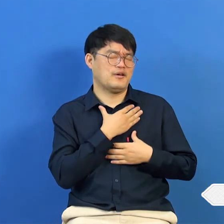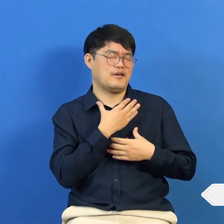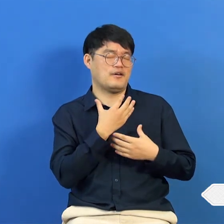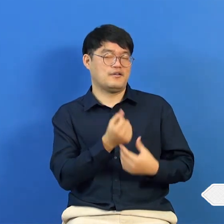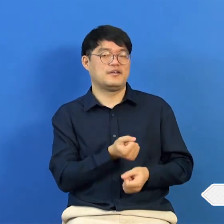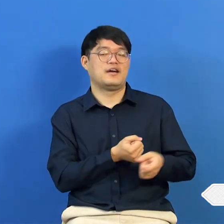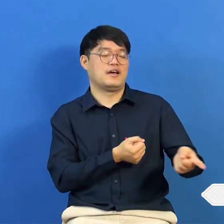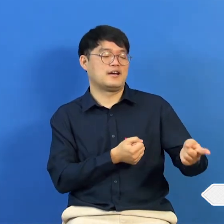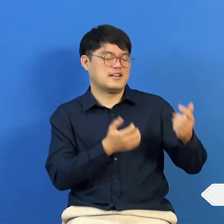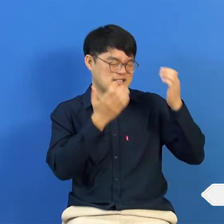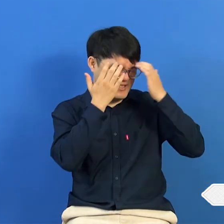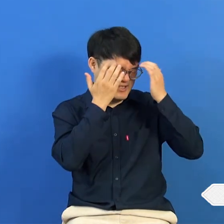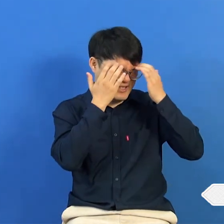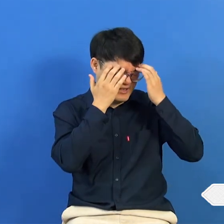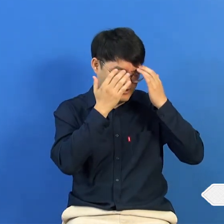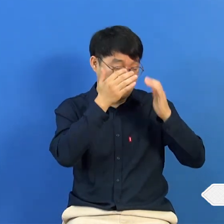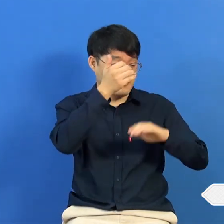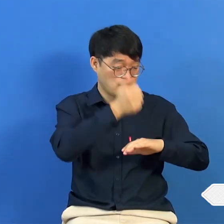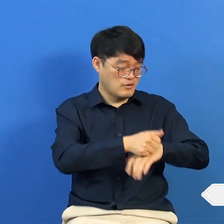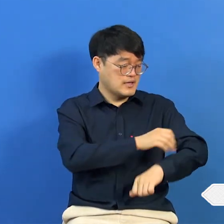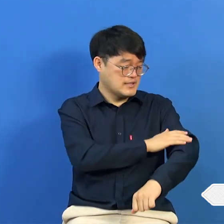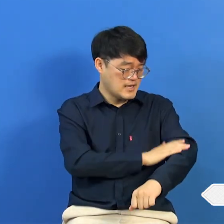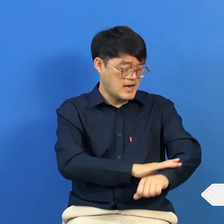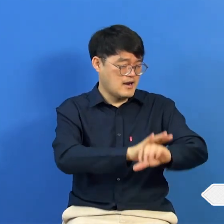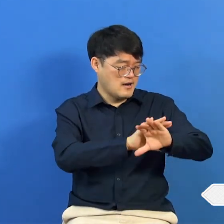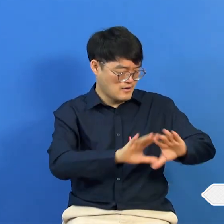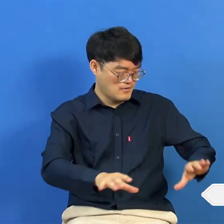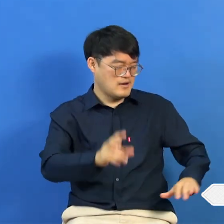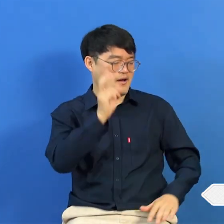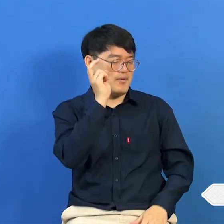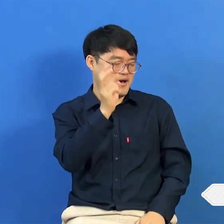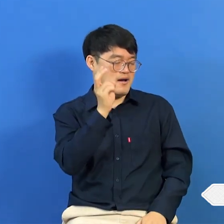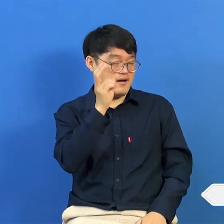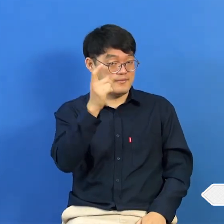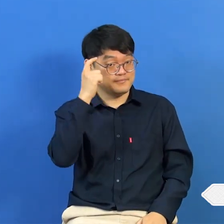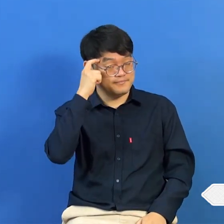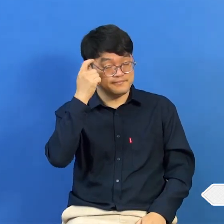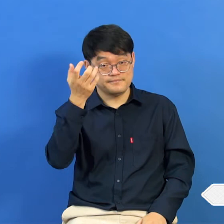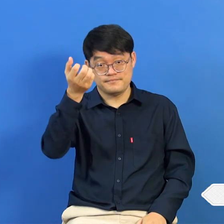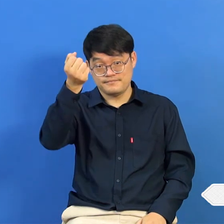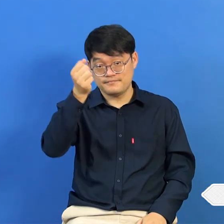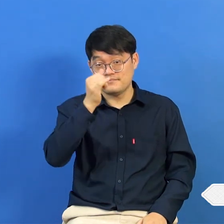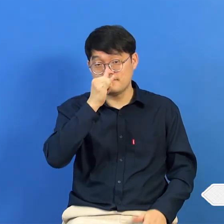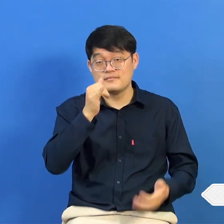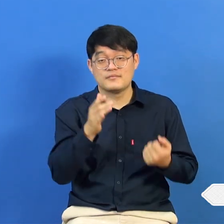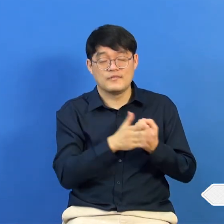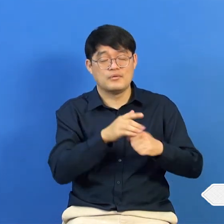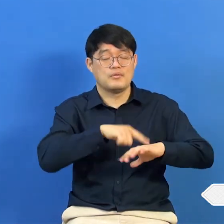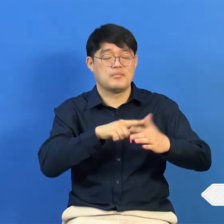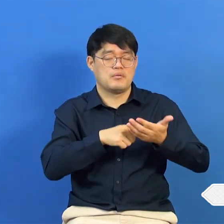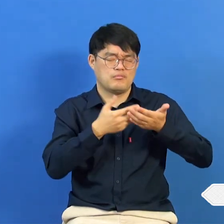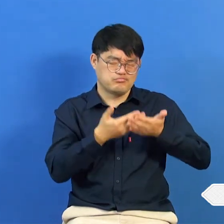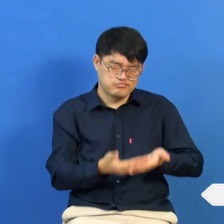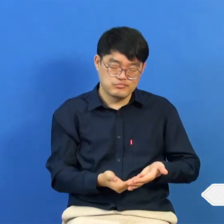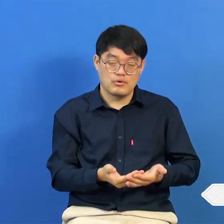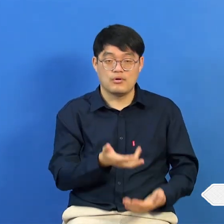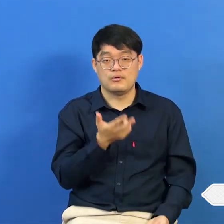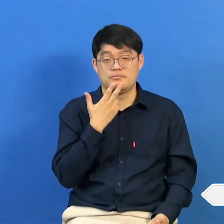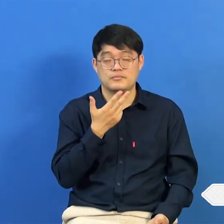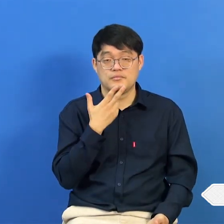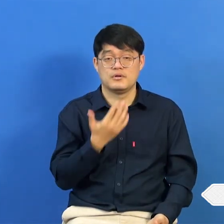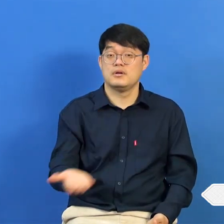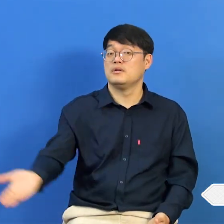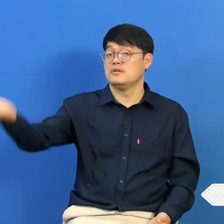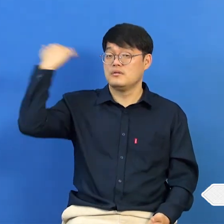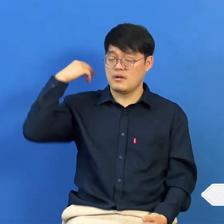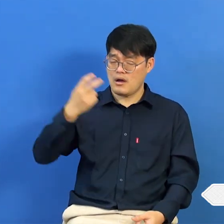이 시련도 결국은 잘 해결이 될 거야, 그런 마음이 생기니까 마음이 무겁지 않습니다. 전에는